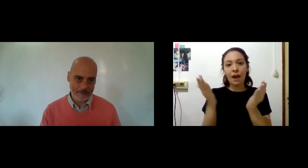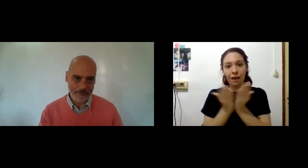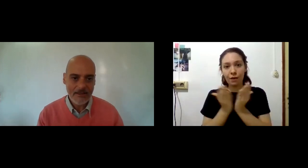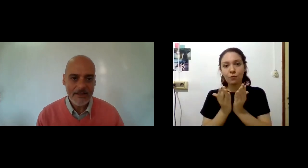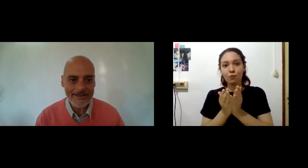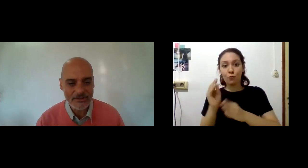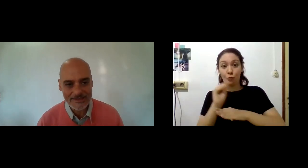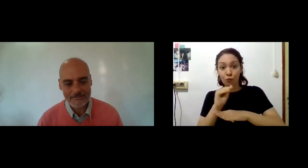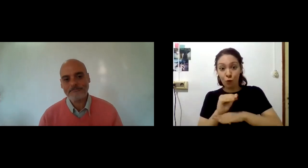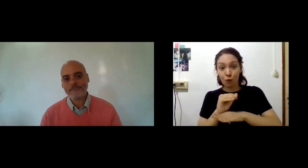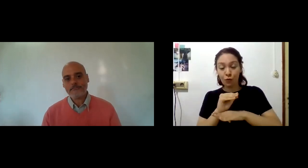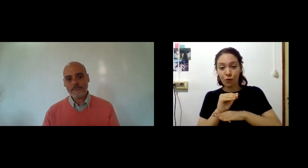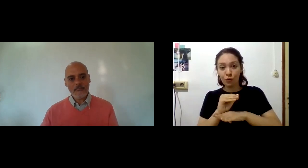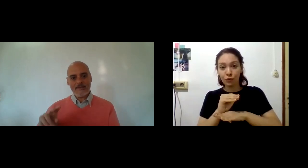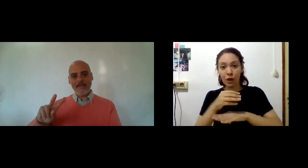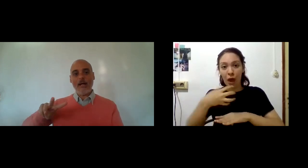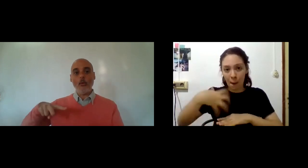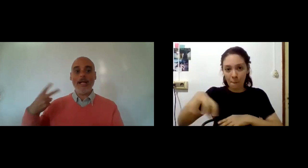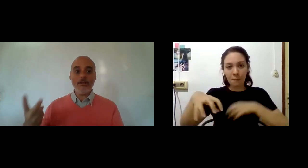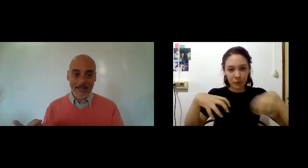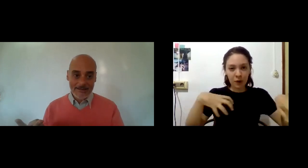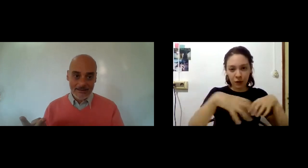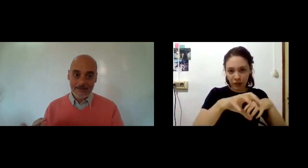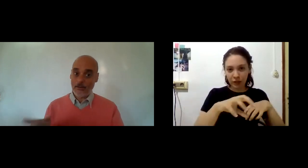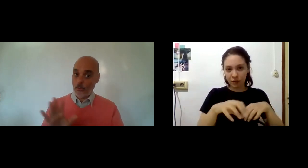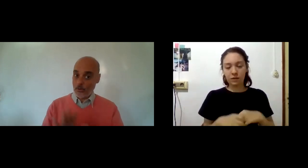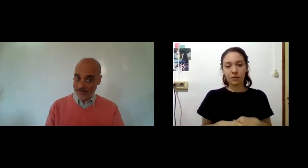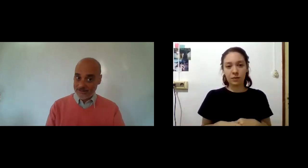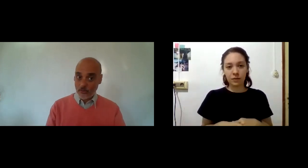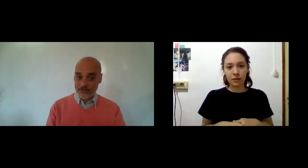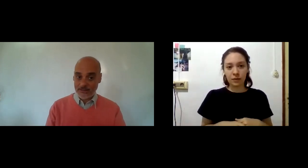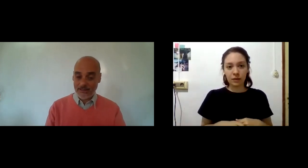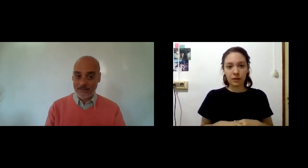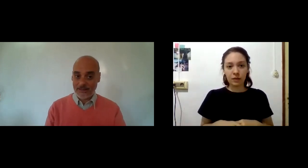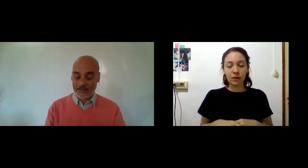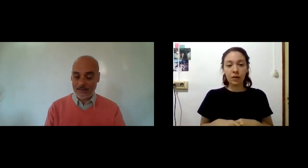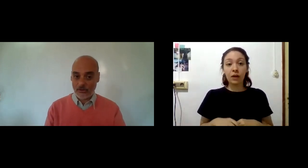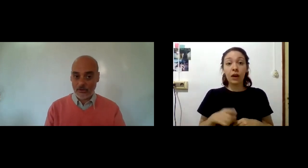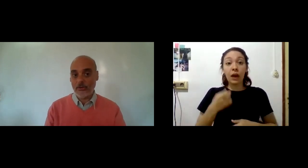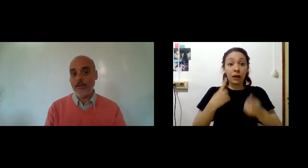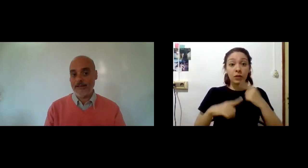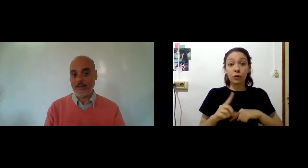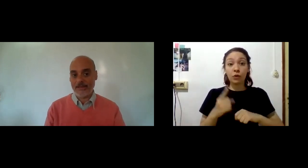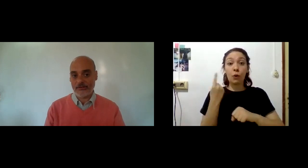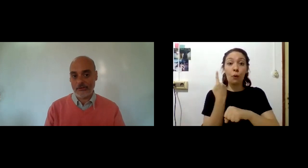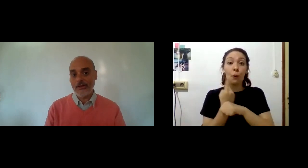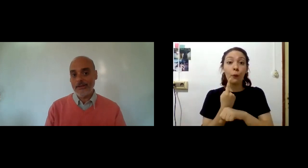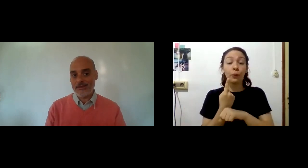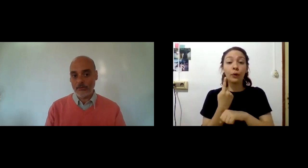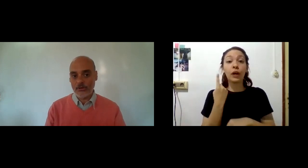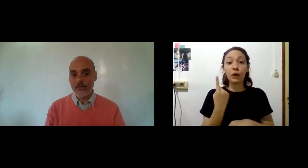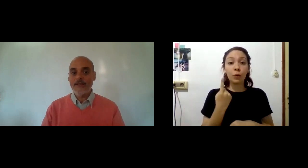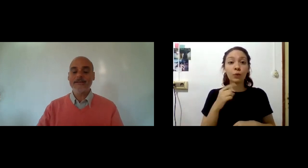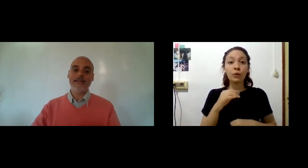lingüística. Entonces, sería un año más, luego que está el título de tecnólogo en interpretación